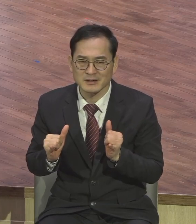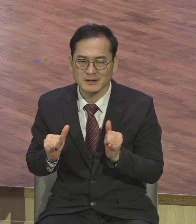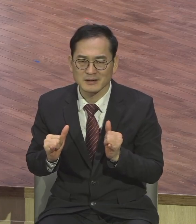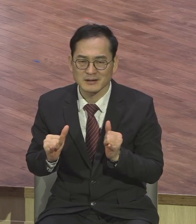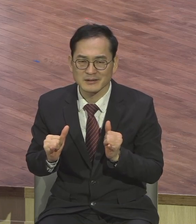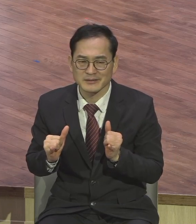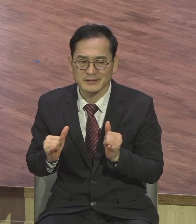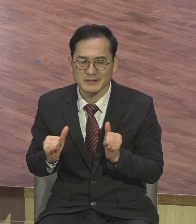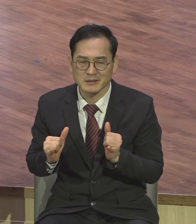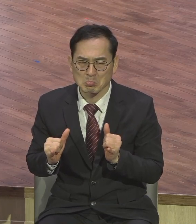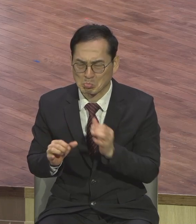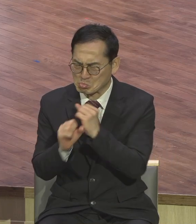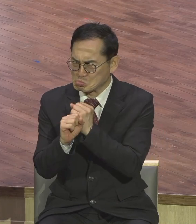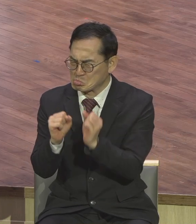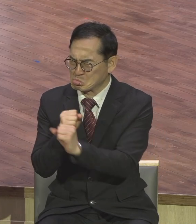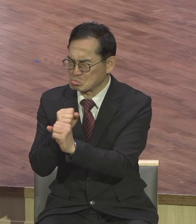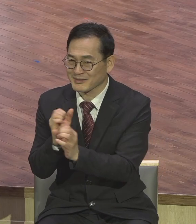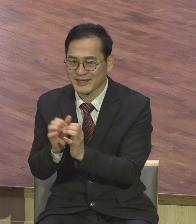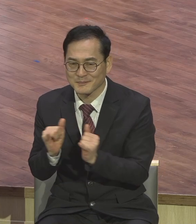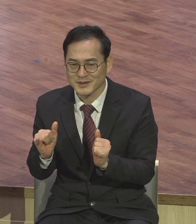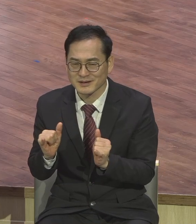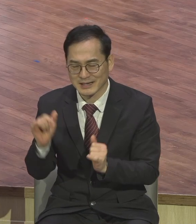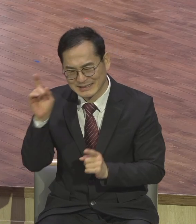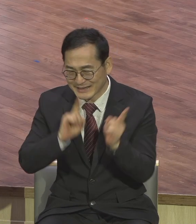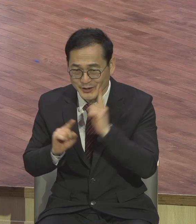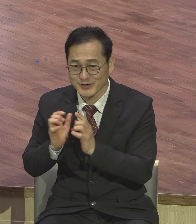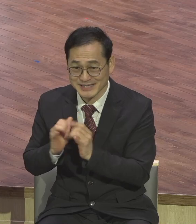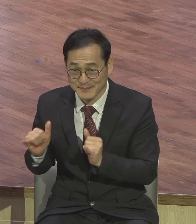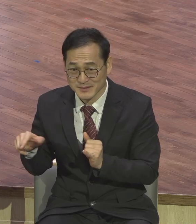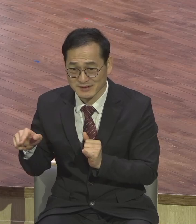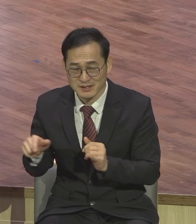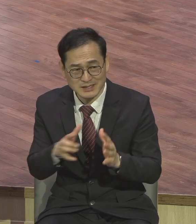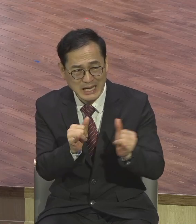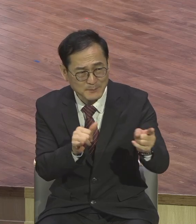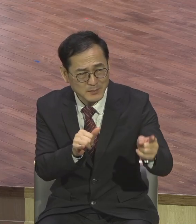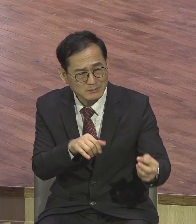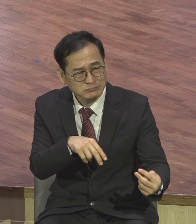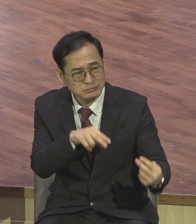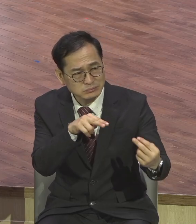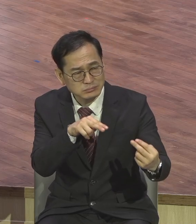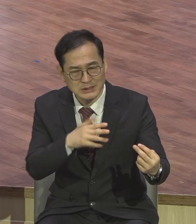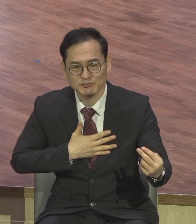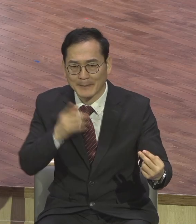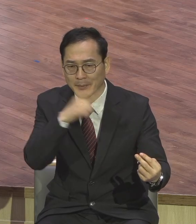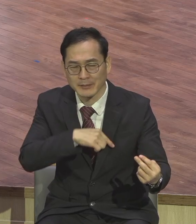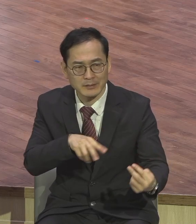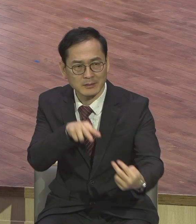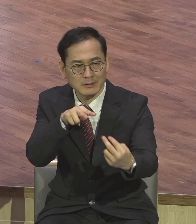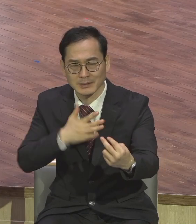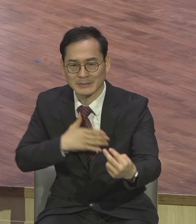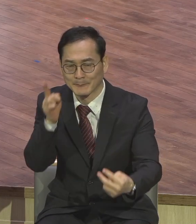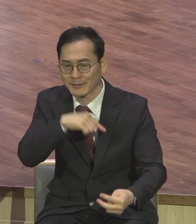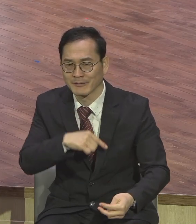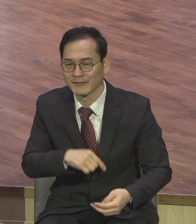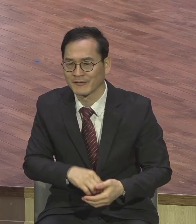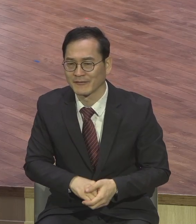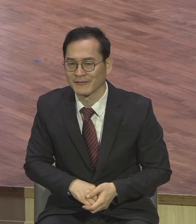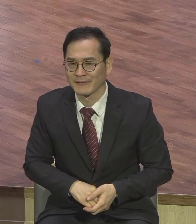상처 잘 받는 사람들 엄청 잘하면서 상처 많은 사람이에요. 내면이 건강한